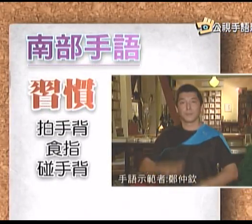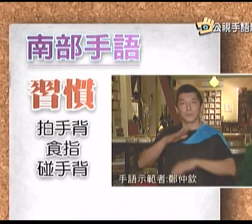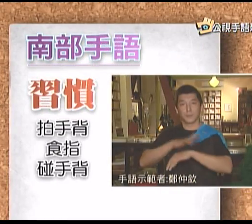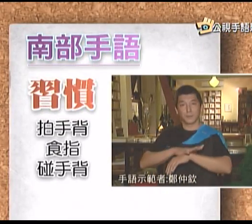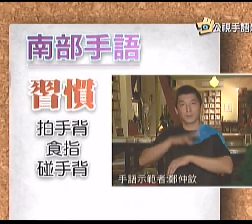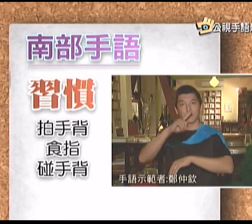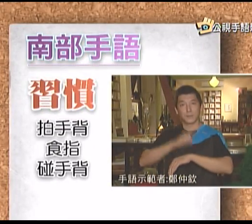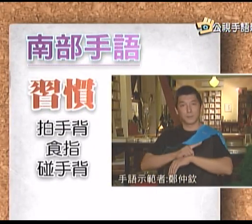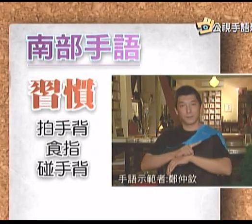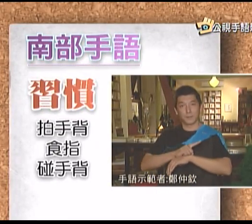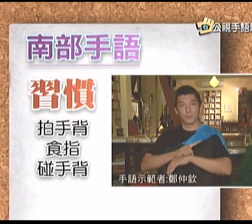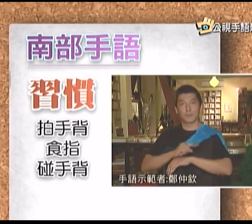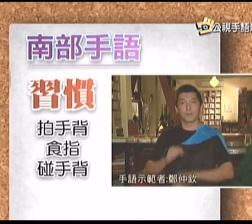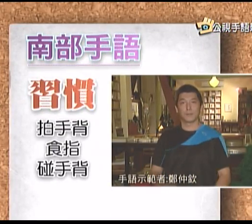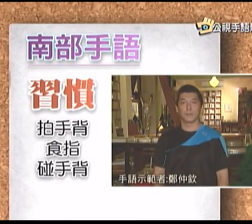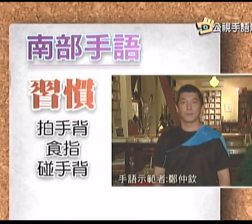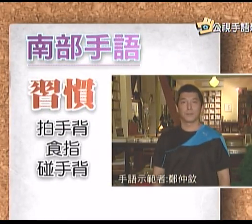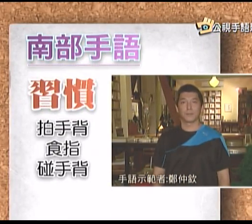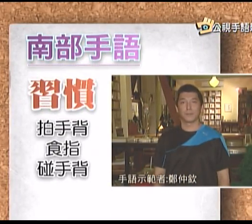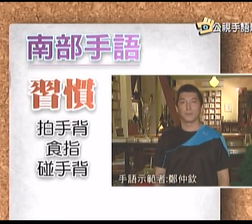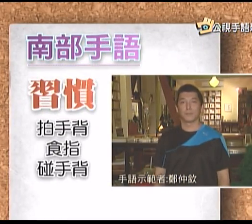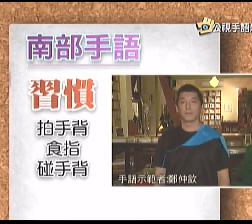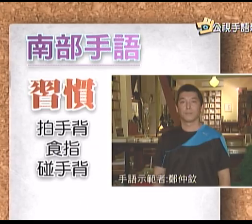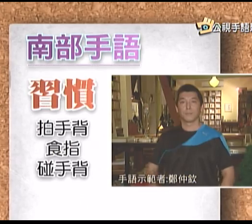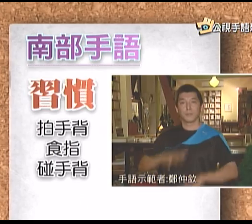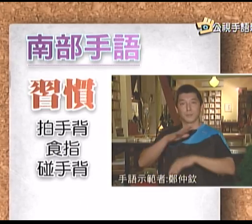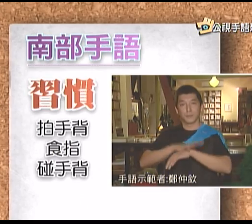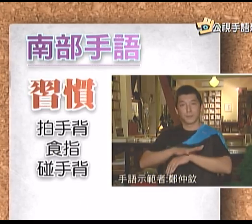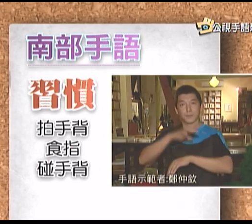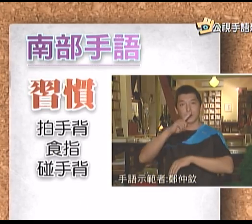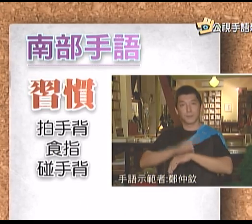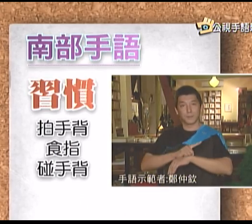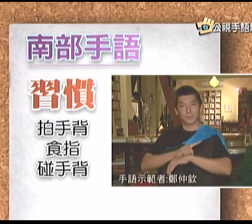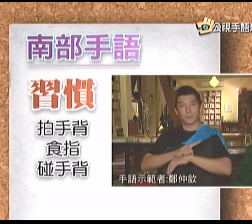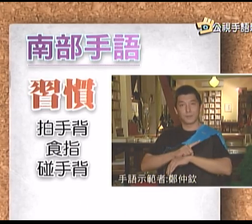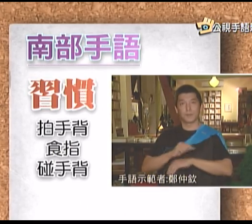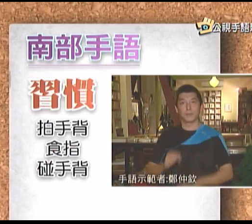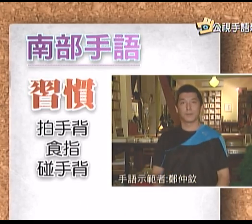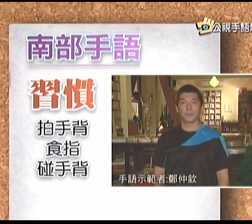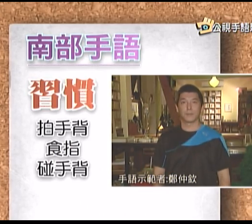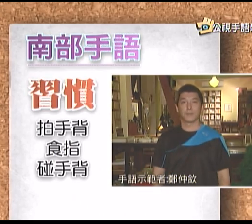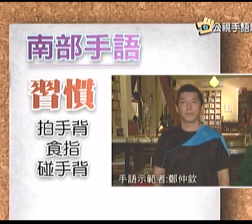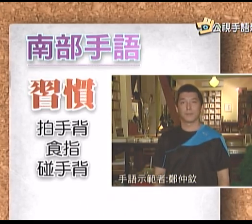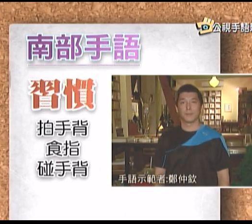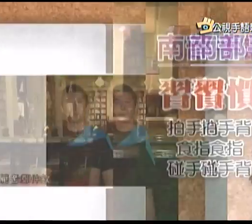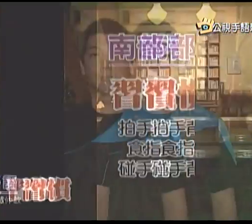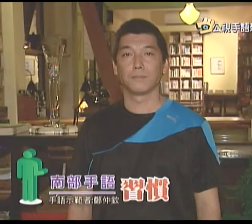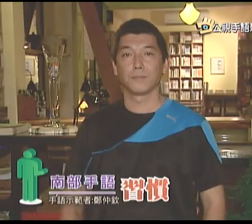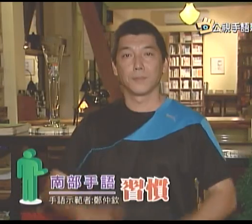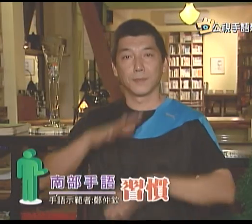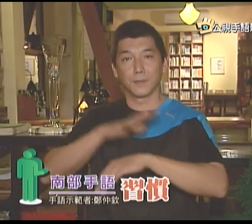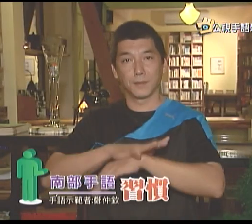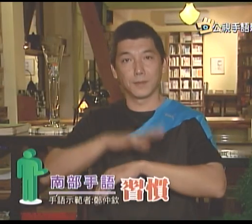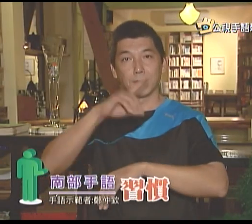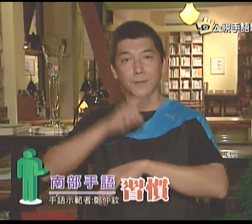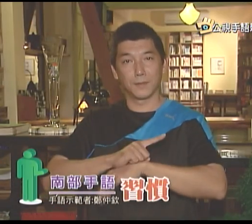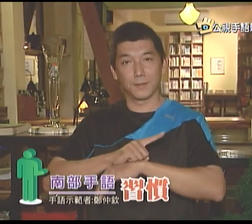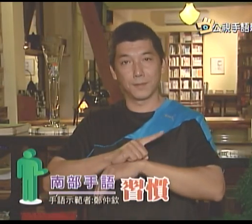习惯，南部的笔法是拍一下手背，变成用手指碰手背。习惯，